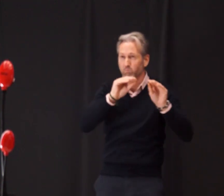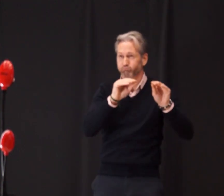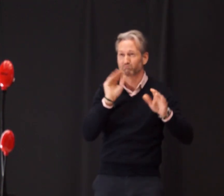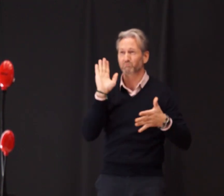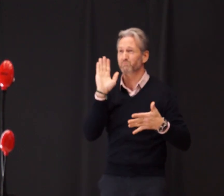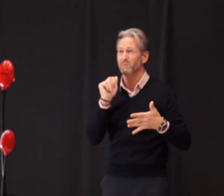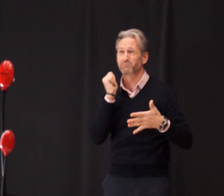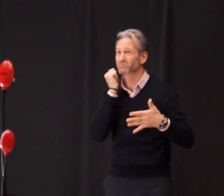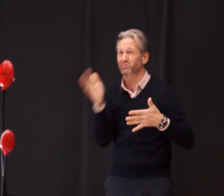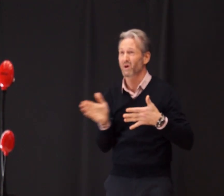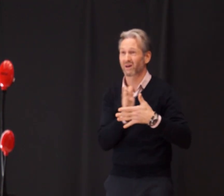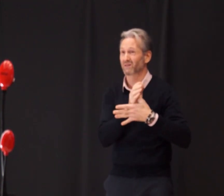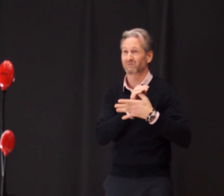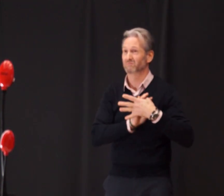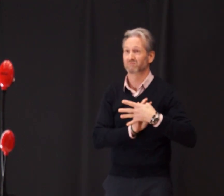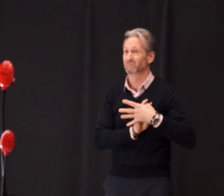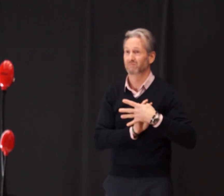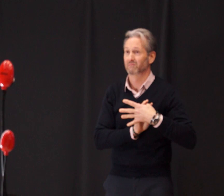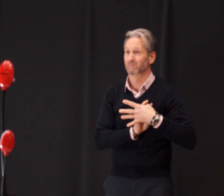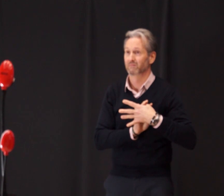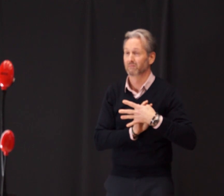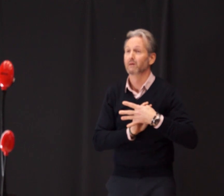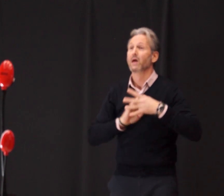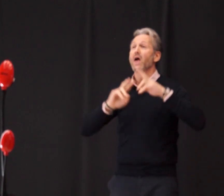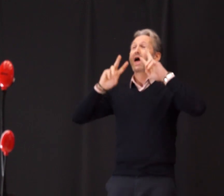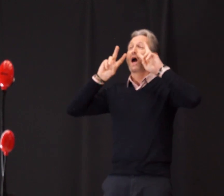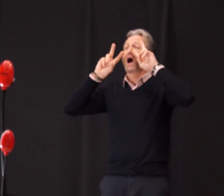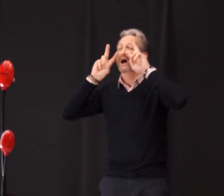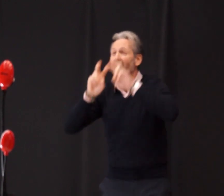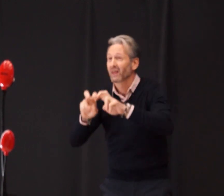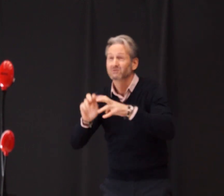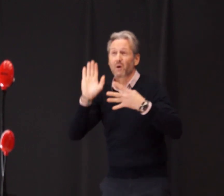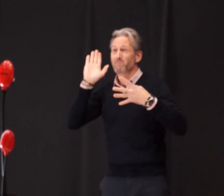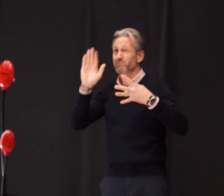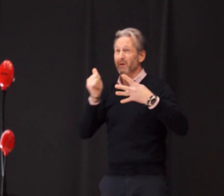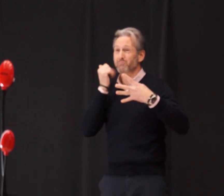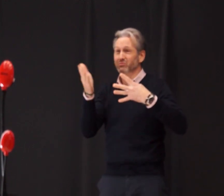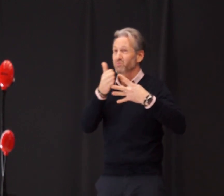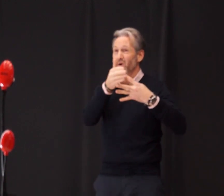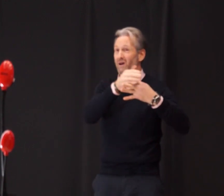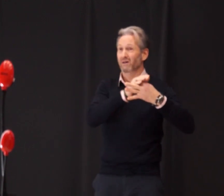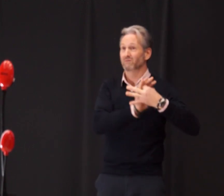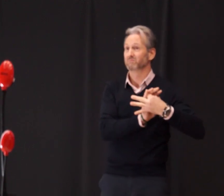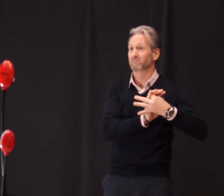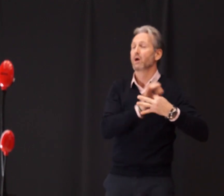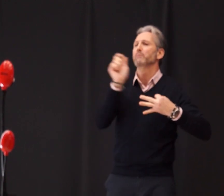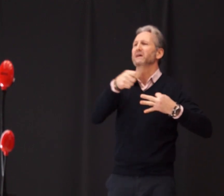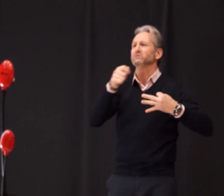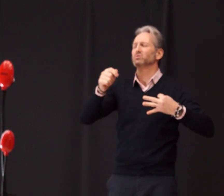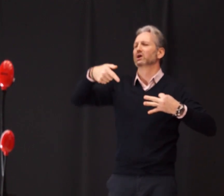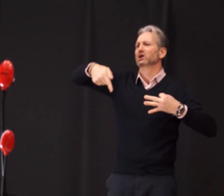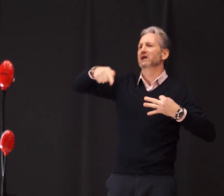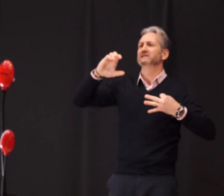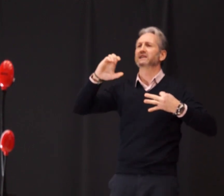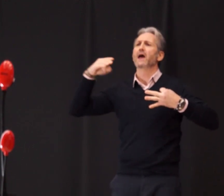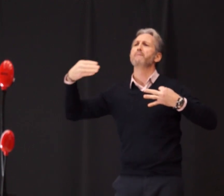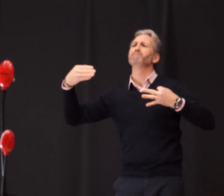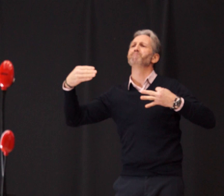est sur la langue seconde, on n'est pas sur ces questions-là. On n'a pas besoin d'apprendre à mémoriser, on n'a pas besoin d'apprendre à analyser en langue